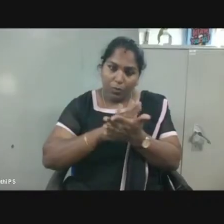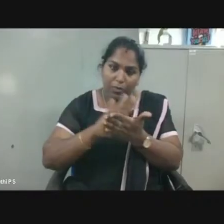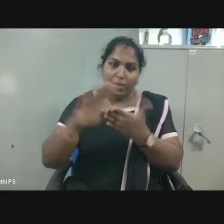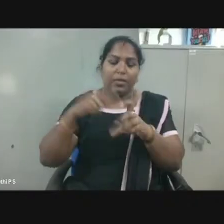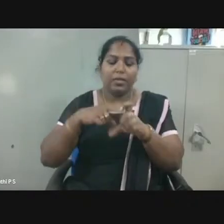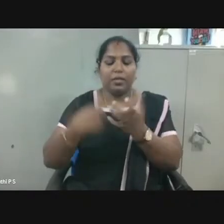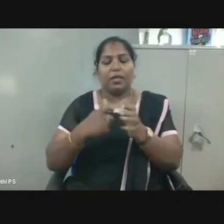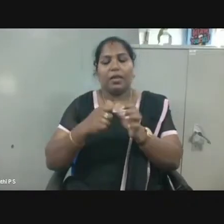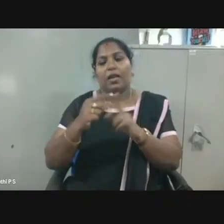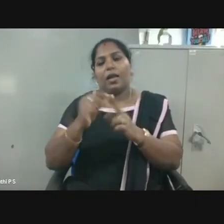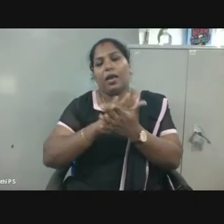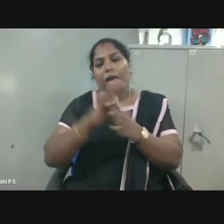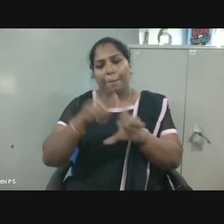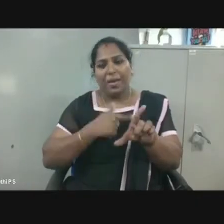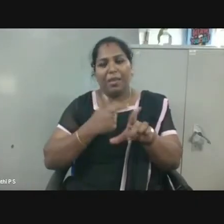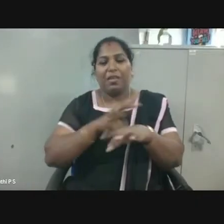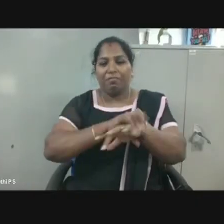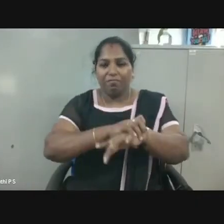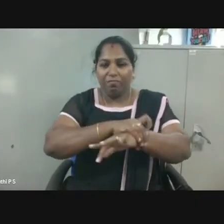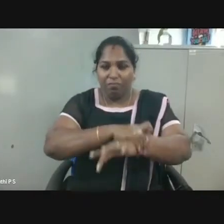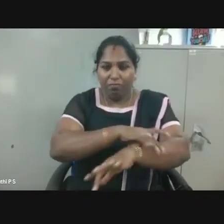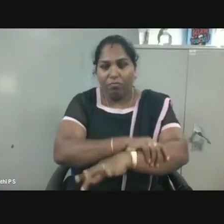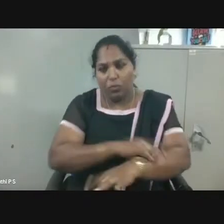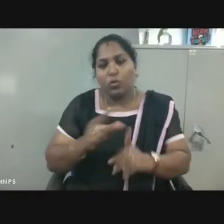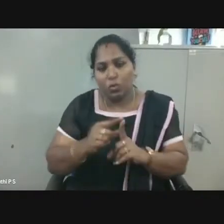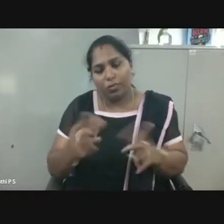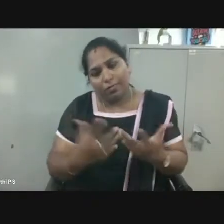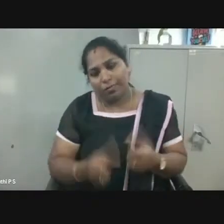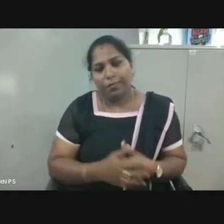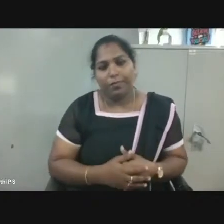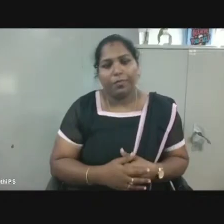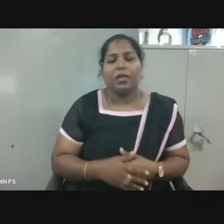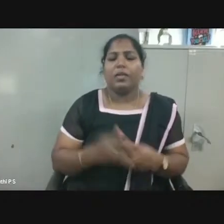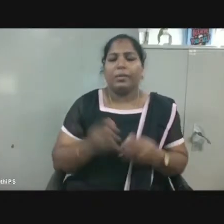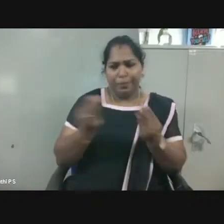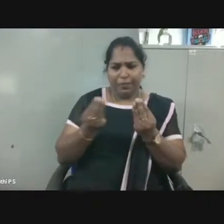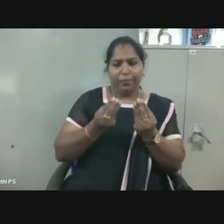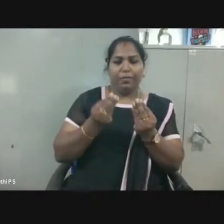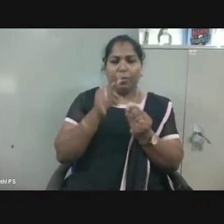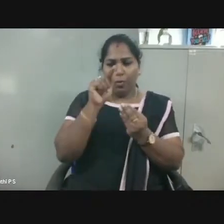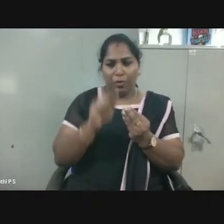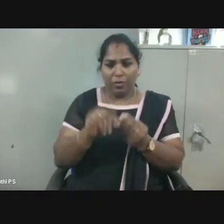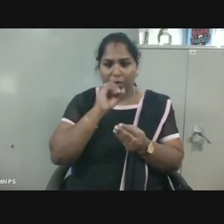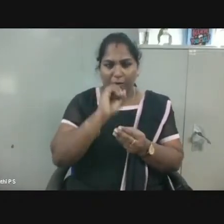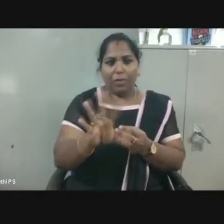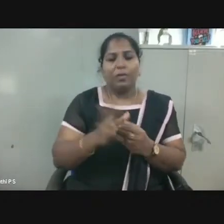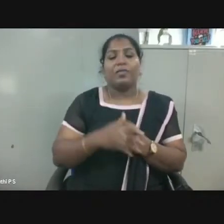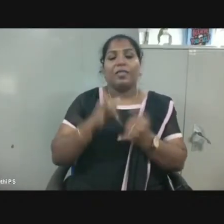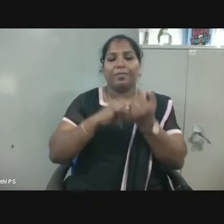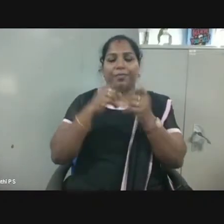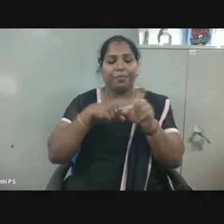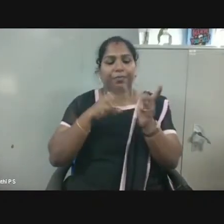വേണ്ടിയിട്ടാണ്. ഇനി വേറെ കുറെ ചെറിയ ചെറിയ ലക്ഷണങ്ങൾ ഇവർക്ക് കാണാം. കാരണം ഇത് കുറെ കാലം ഇത് കഴിയുമ്പോഴത്തേക്ക്